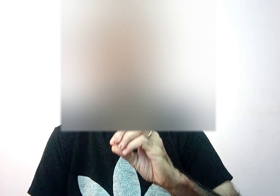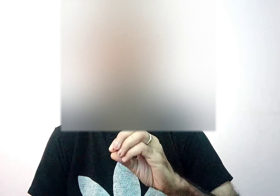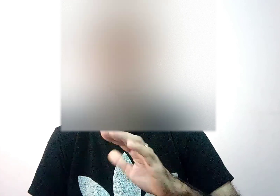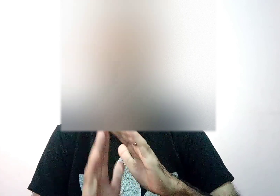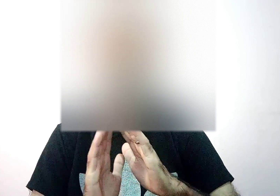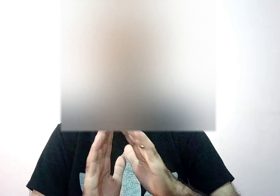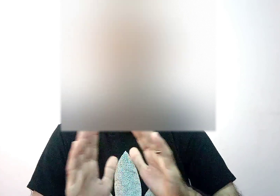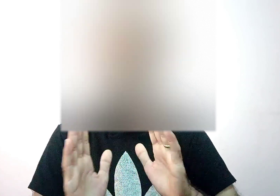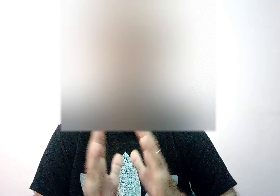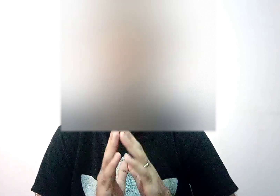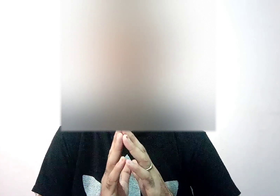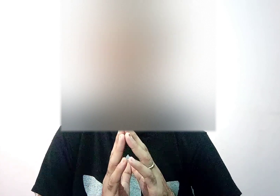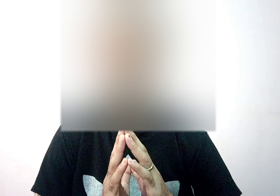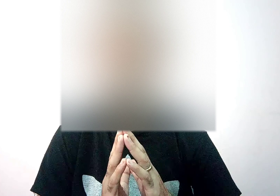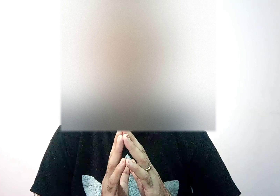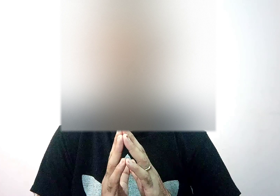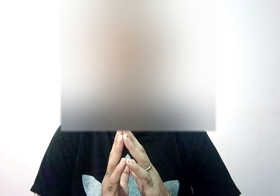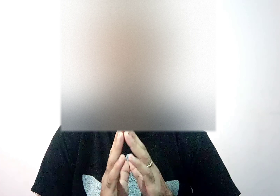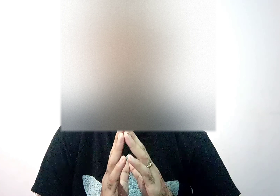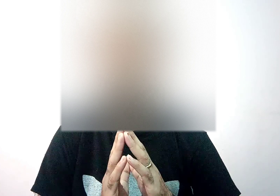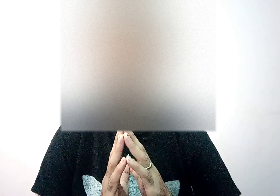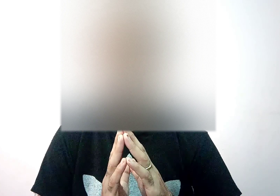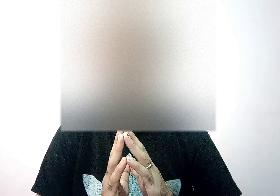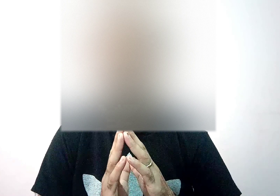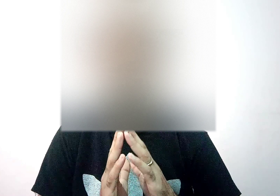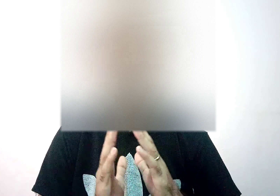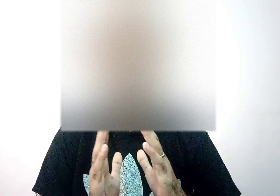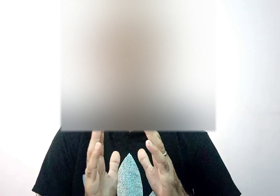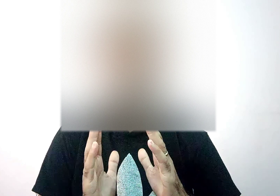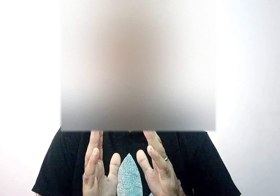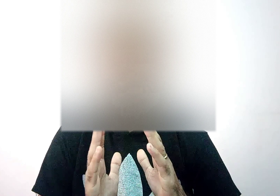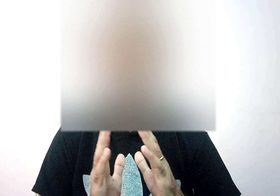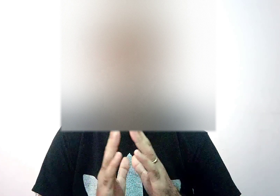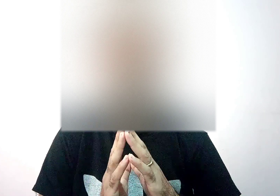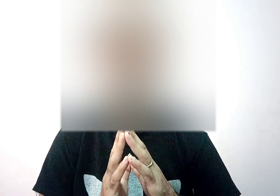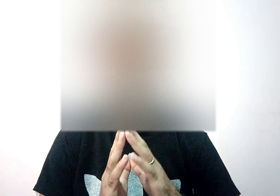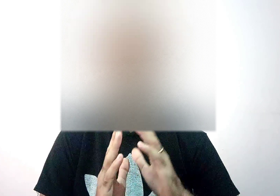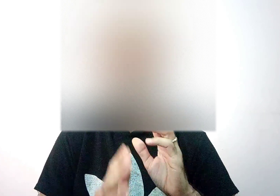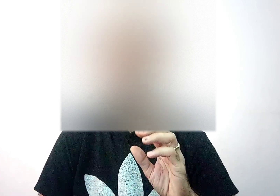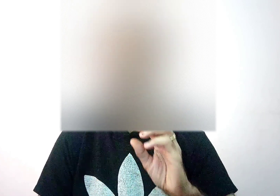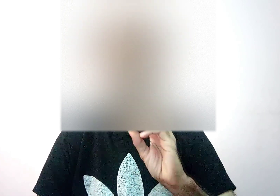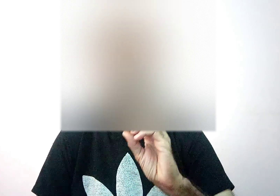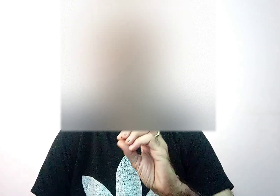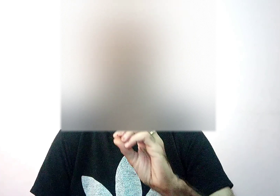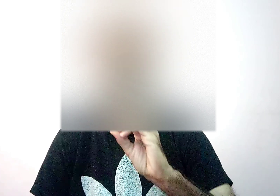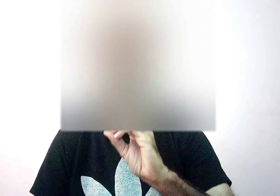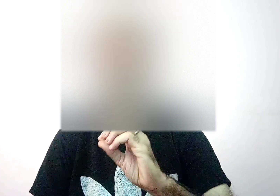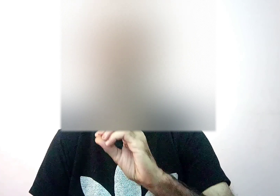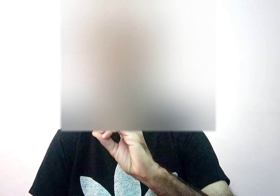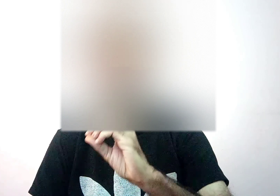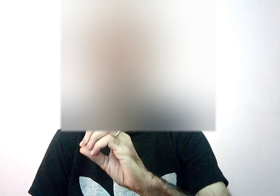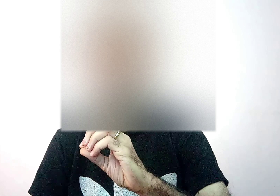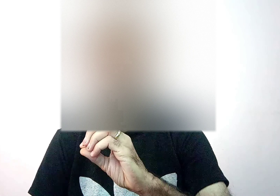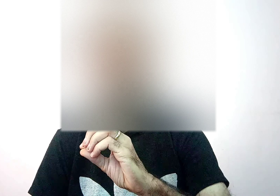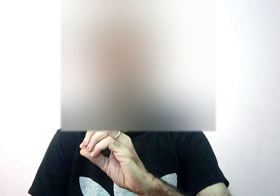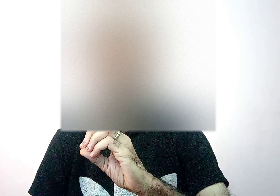حاليا غير شرعي. ليه؟ لأن كان المفروض في انتخابات هتتم في شهر 8 اللي فات،